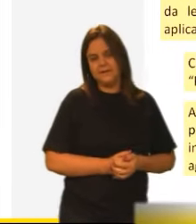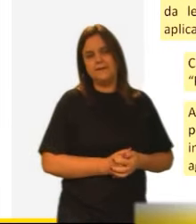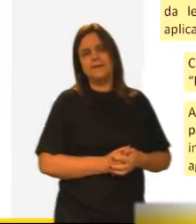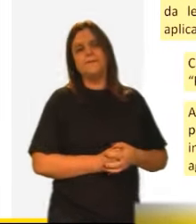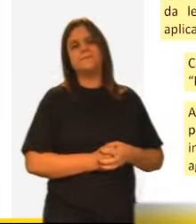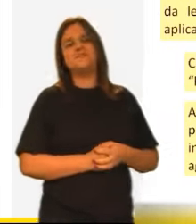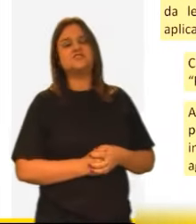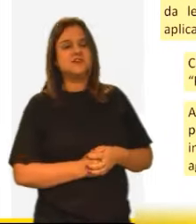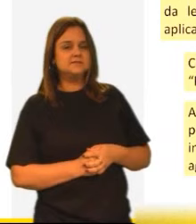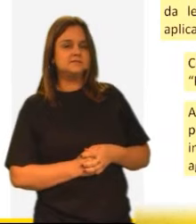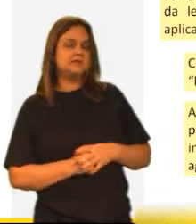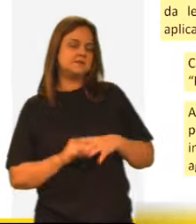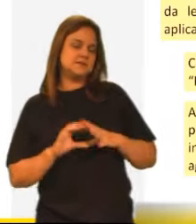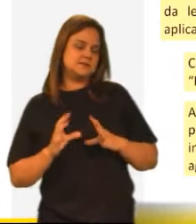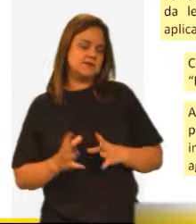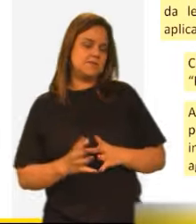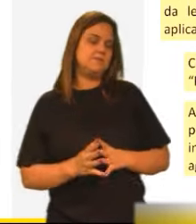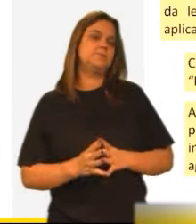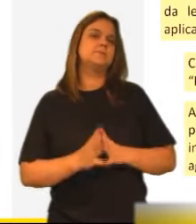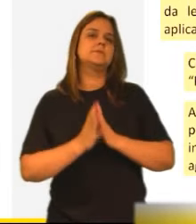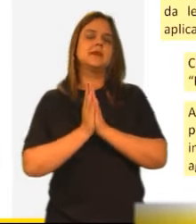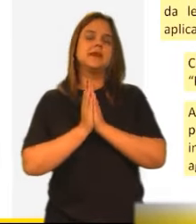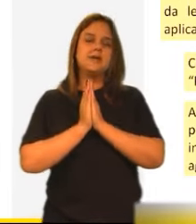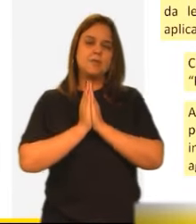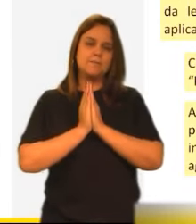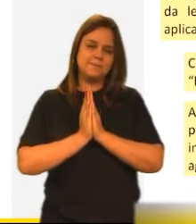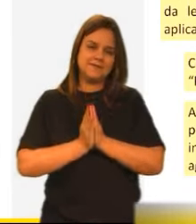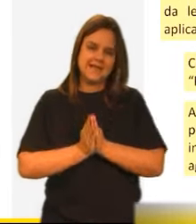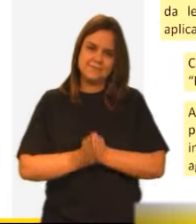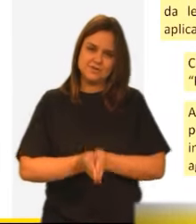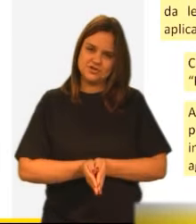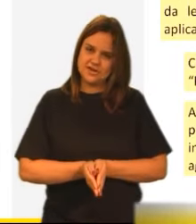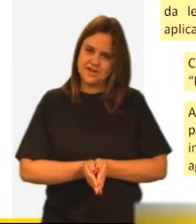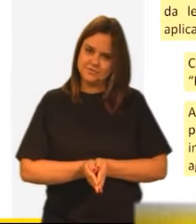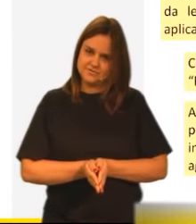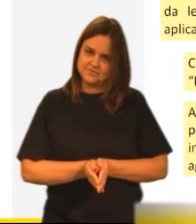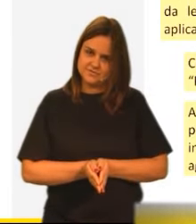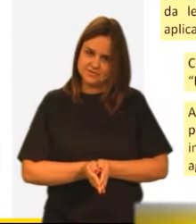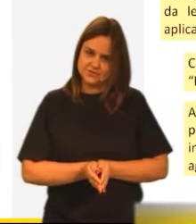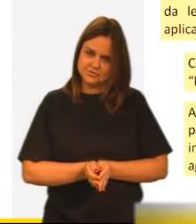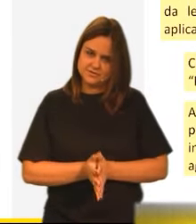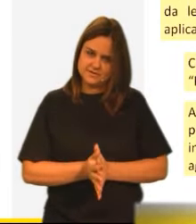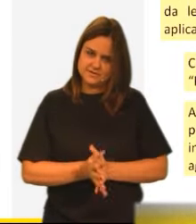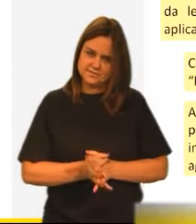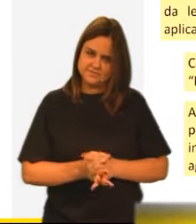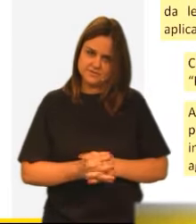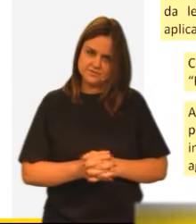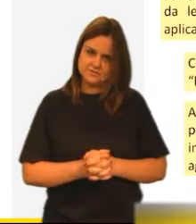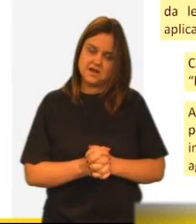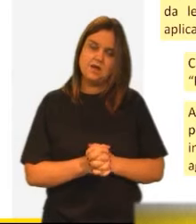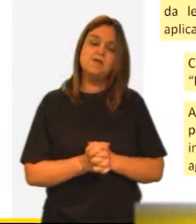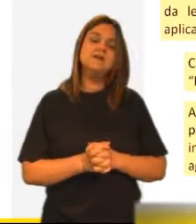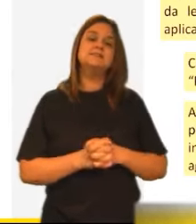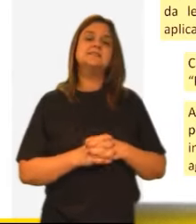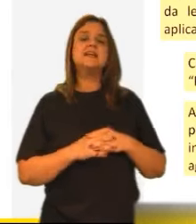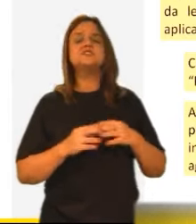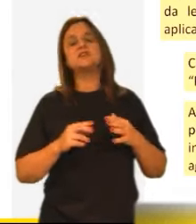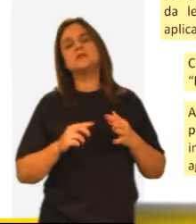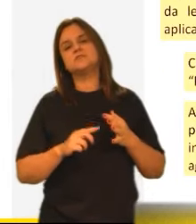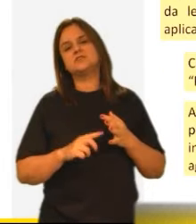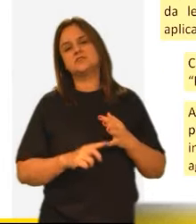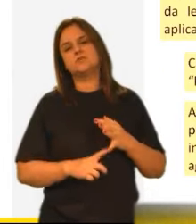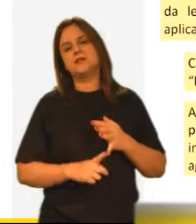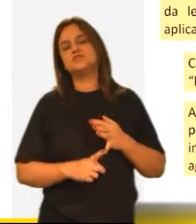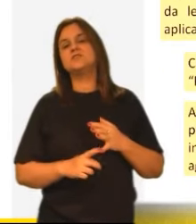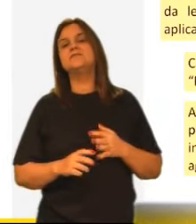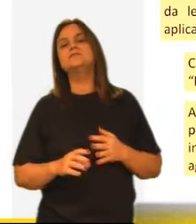dias. Fechando, então, essa questão. Lei complementar pode criar novas fontes de custeio da Previdência Social, desde